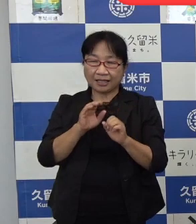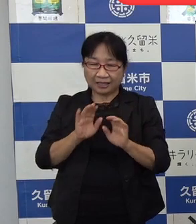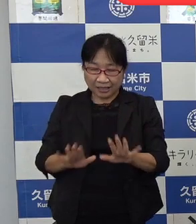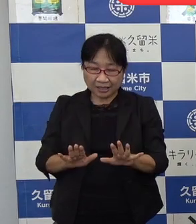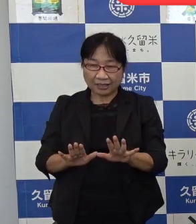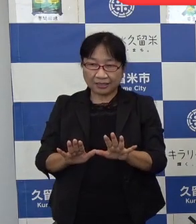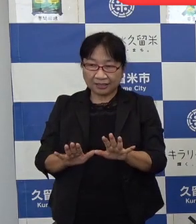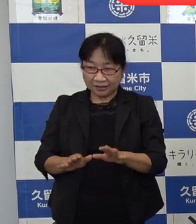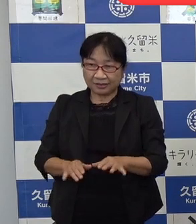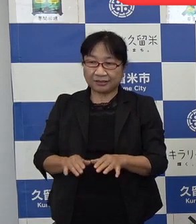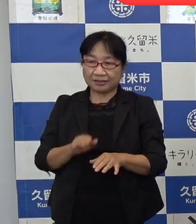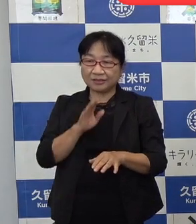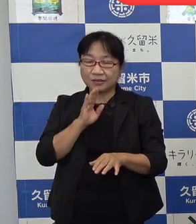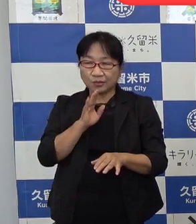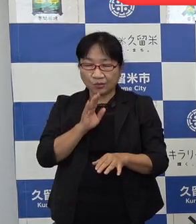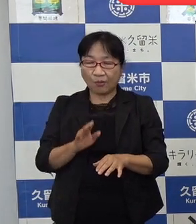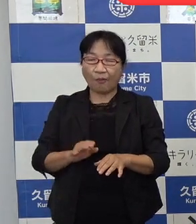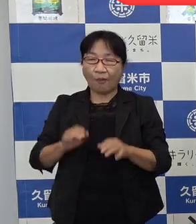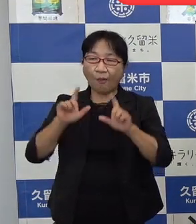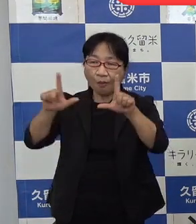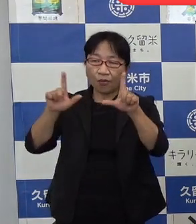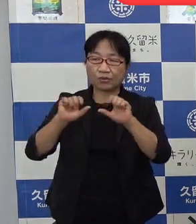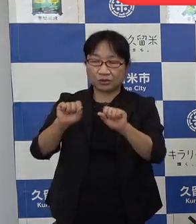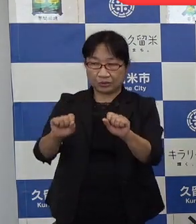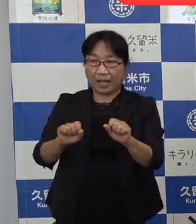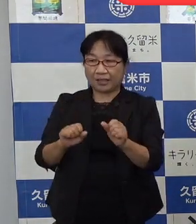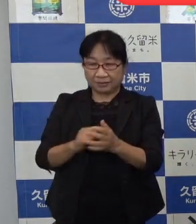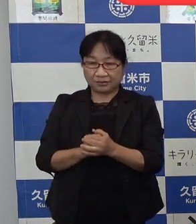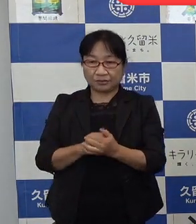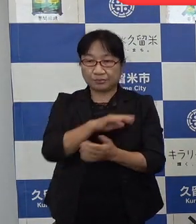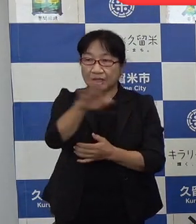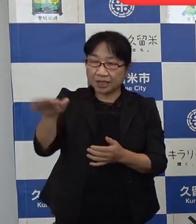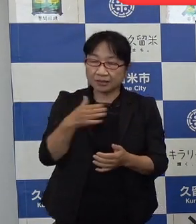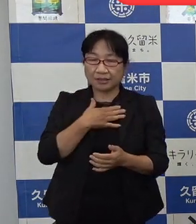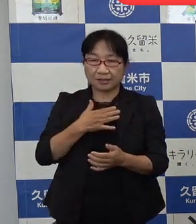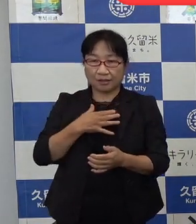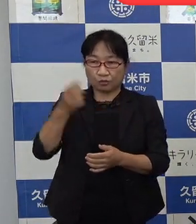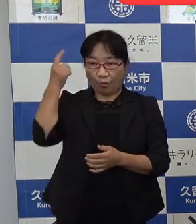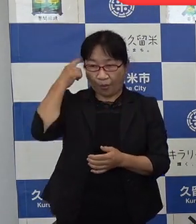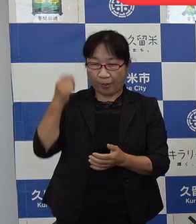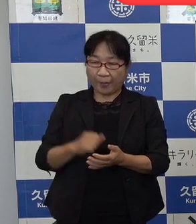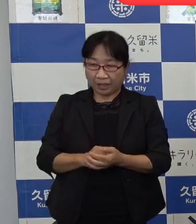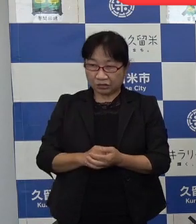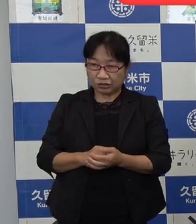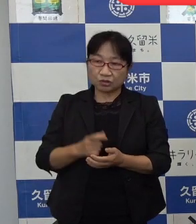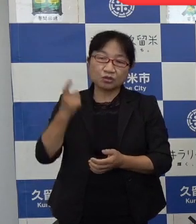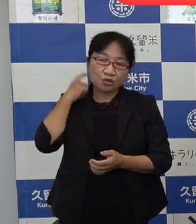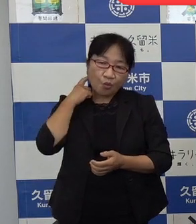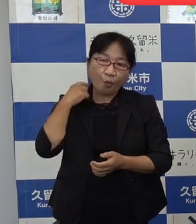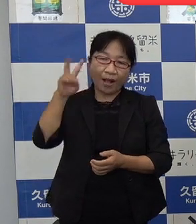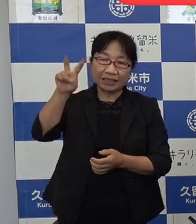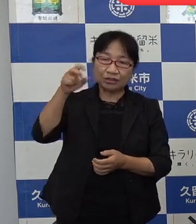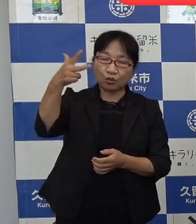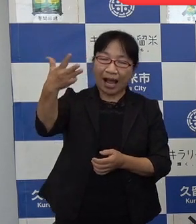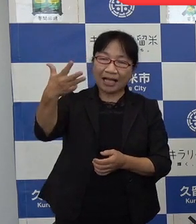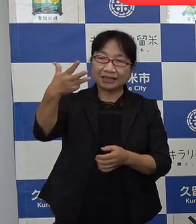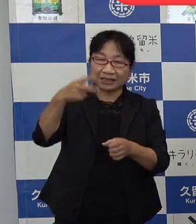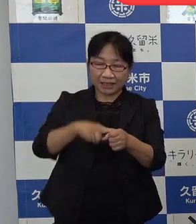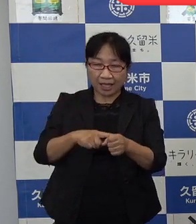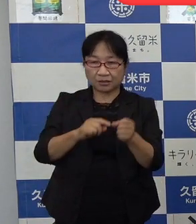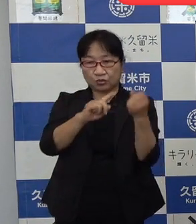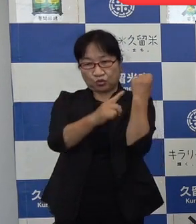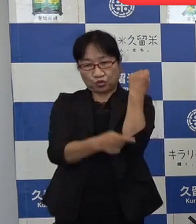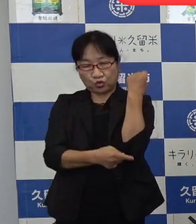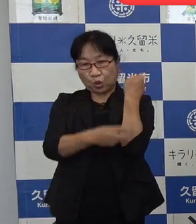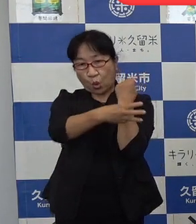たしたいと思います。そしてまた、皆さんともご存知だと思いますが、昭和28年に筑後川が決壊